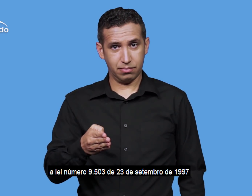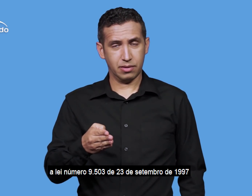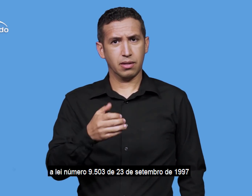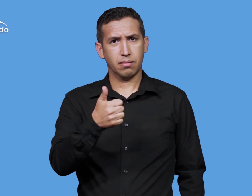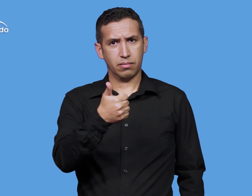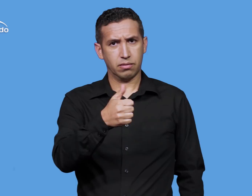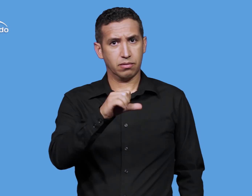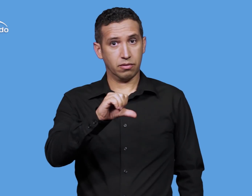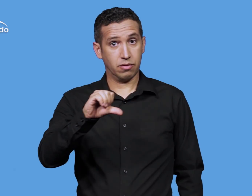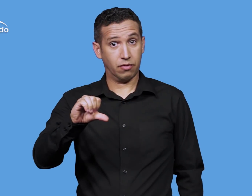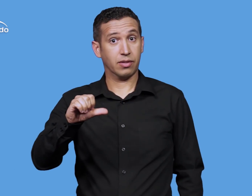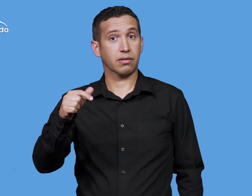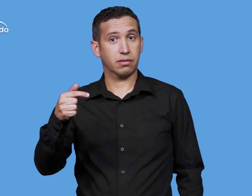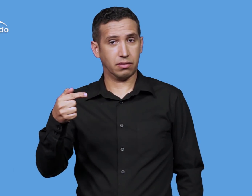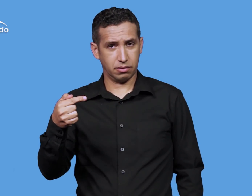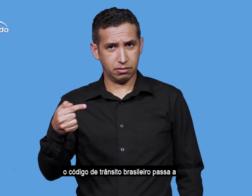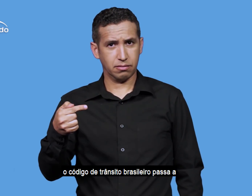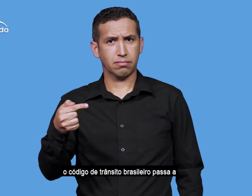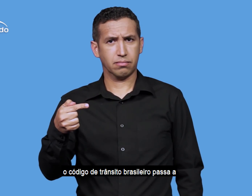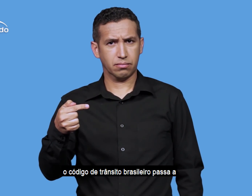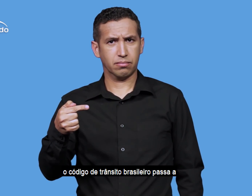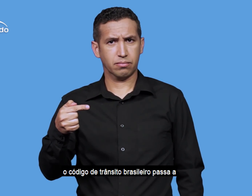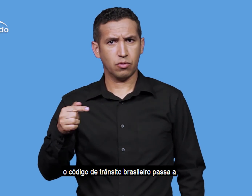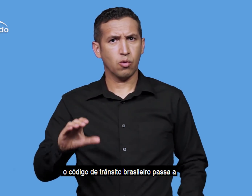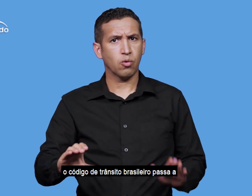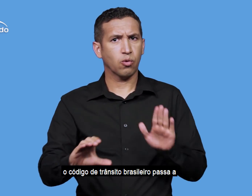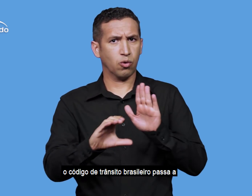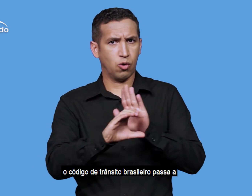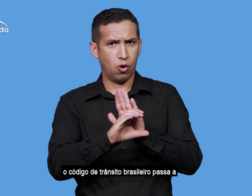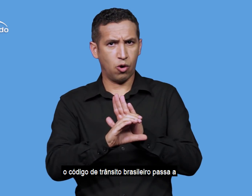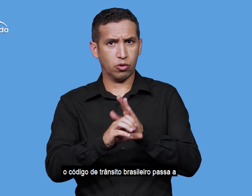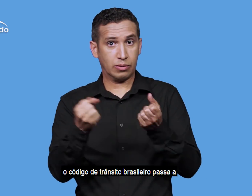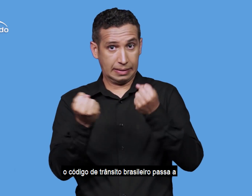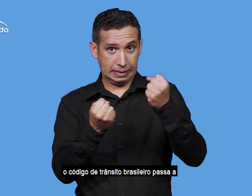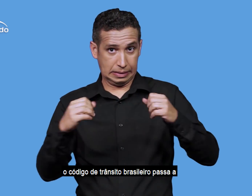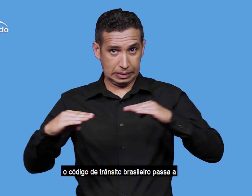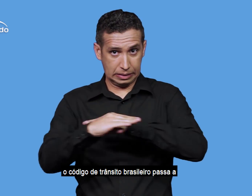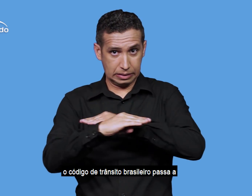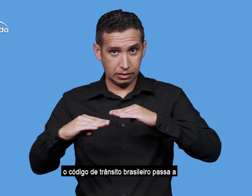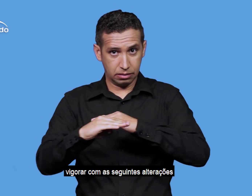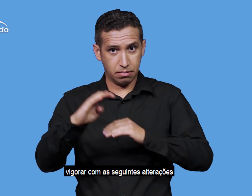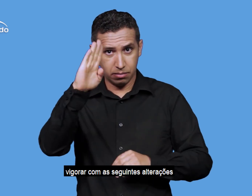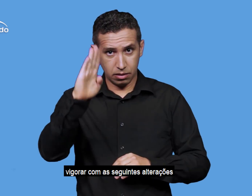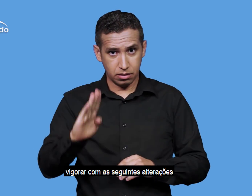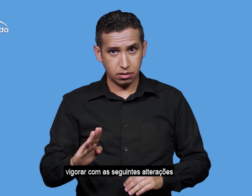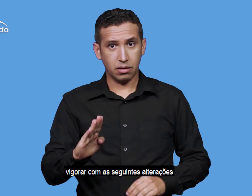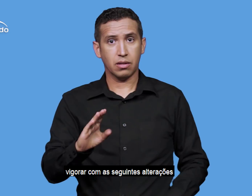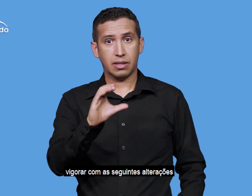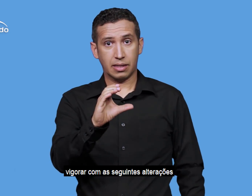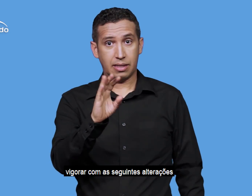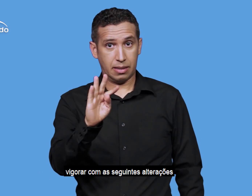1997 o código de trânsito brasileiro passa a vigorar com as seguintes alterações